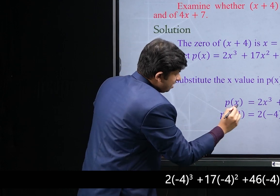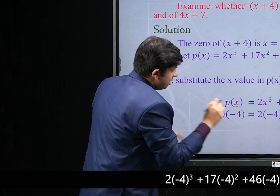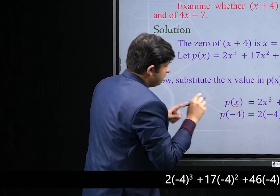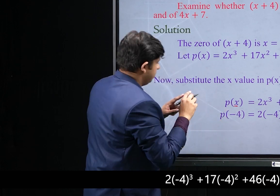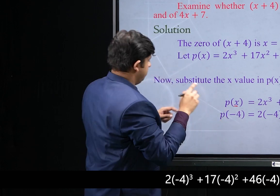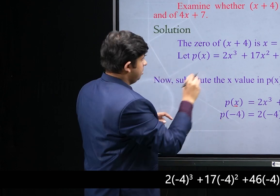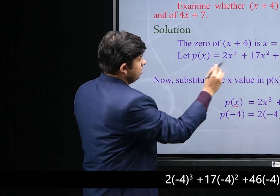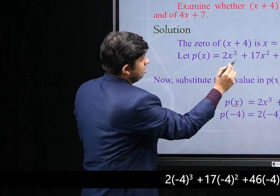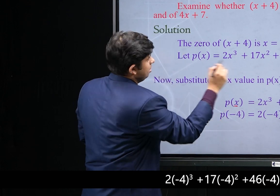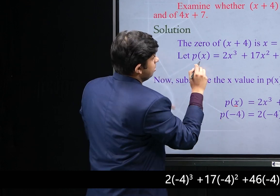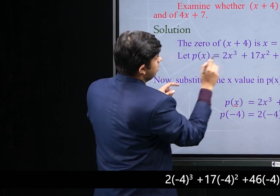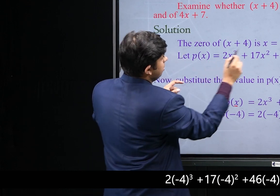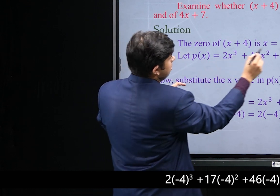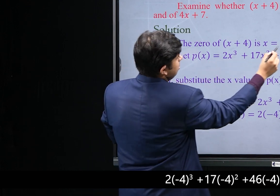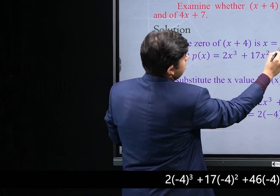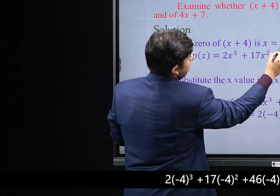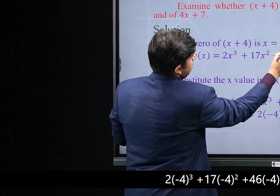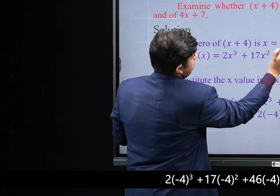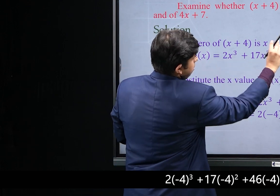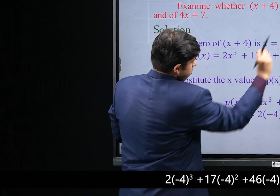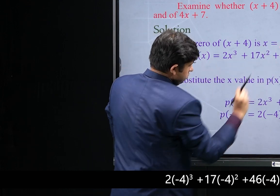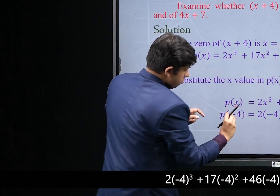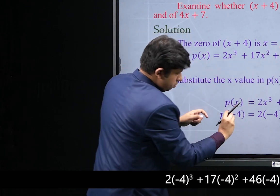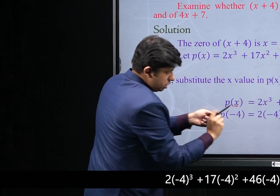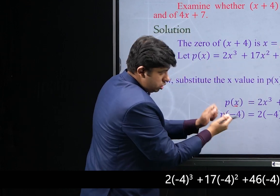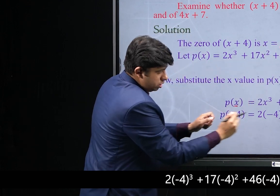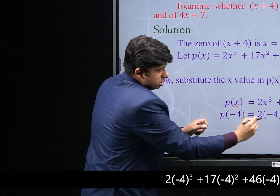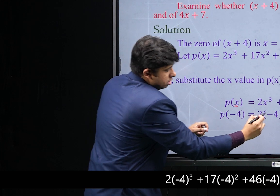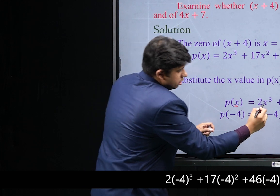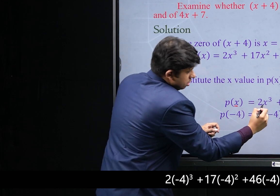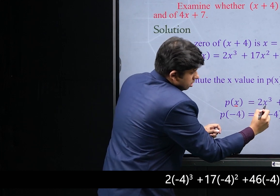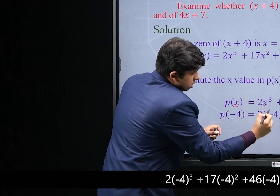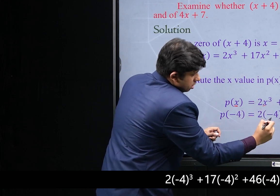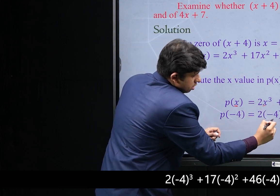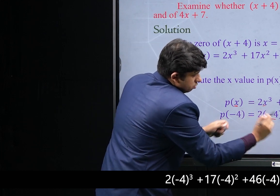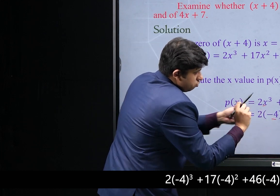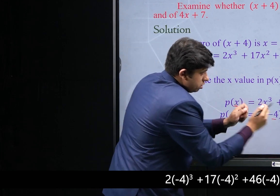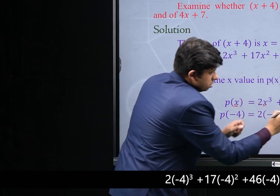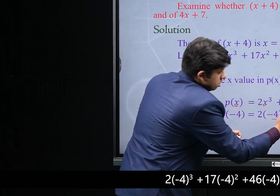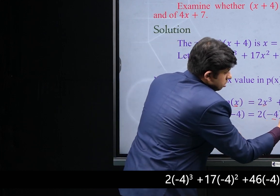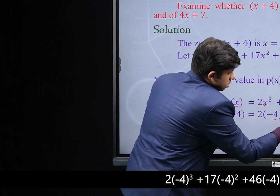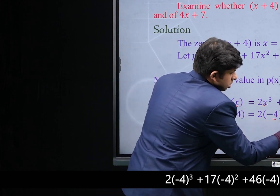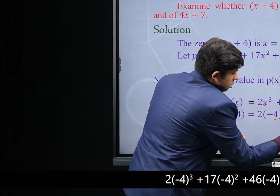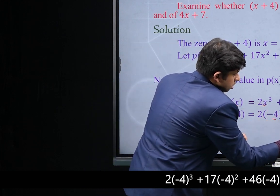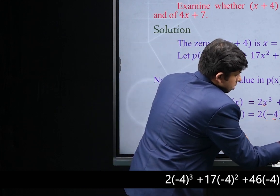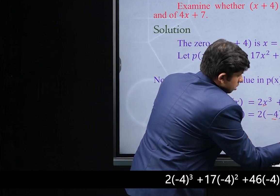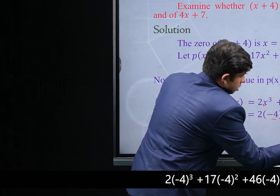3 ప్లస్ 17 ఇంటూ -4 హోల్ స్క్వేర్ ప్లస్ 46 ఇంటూ -4 ప్లస్ 40